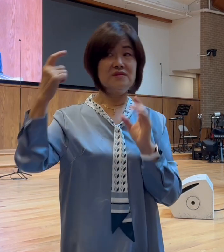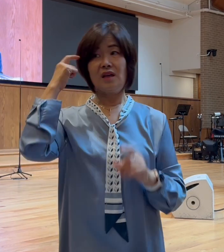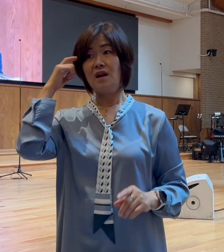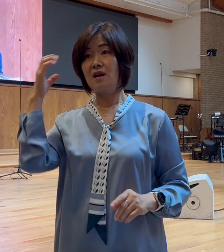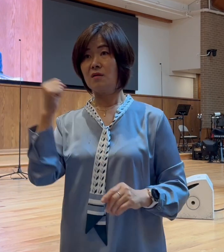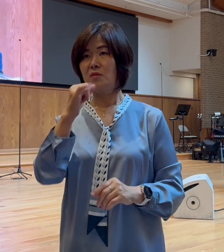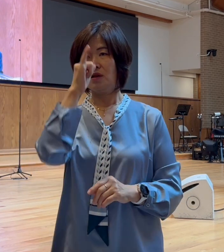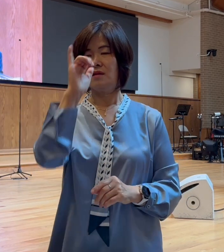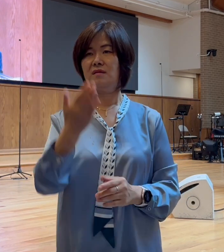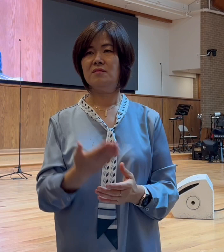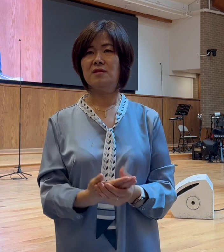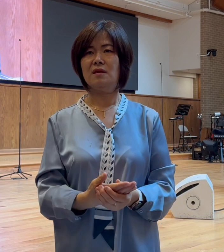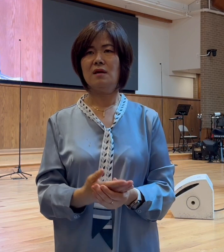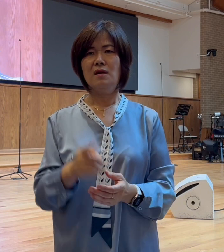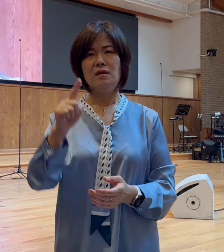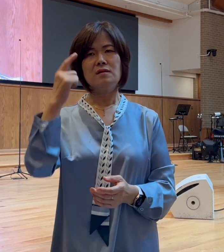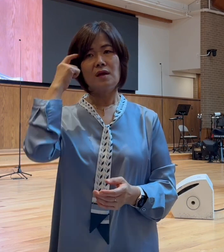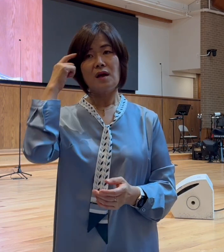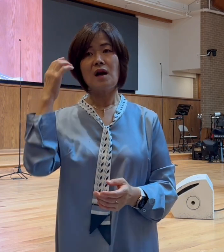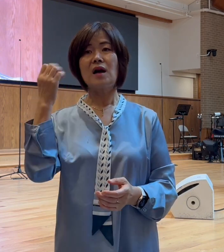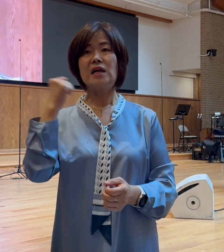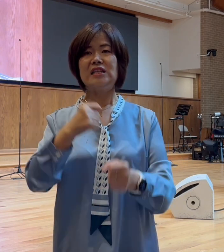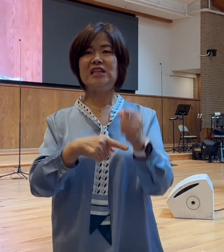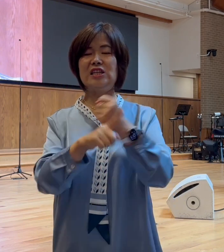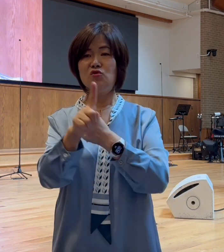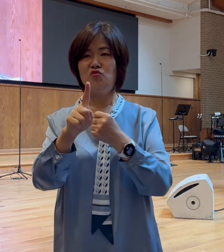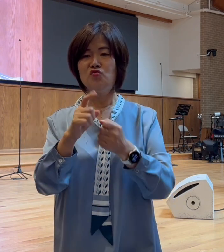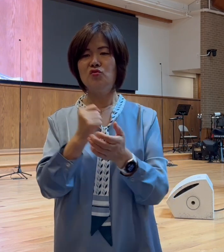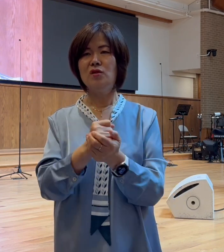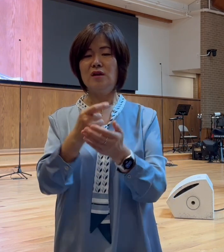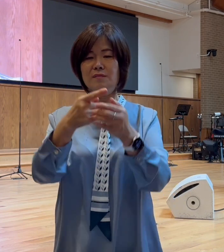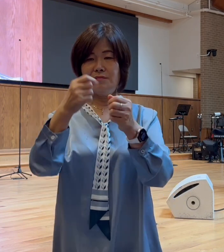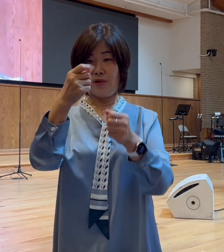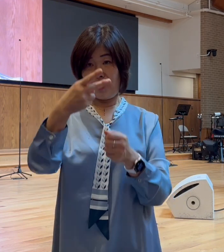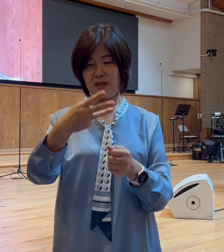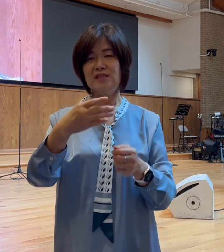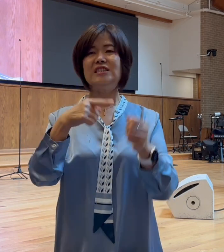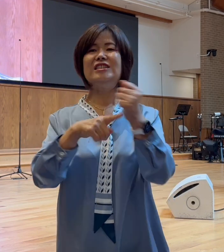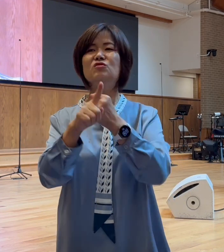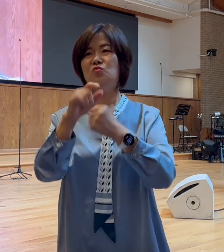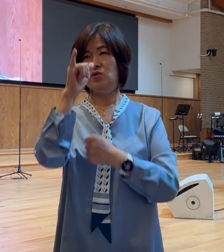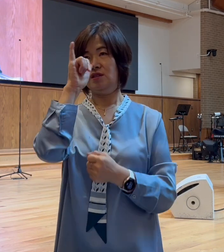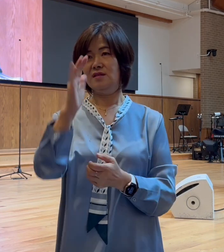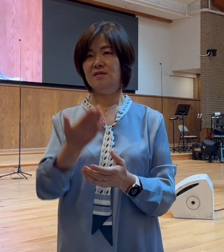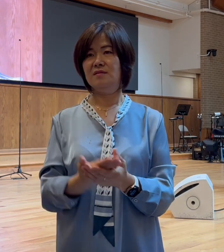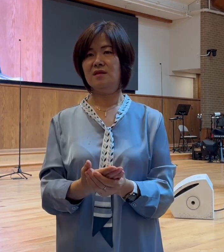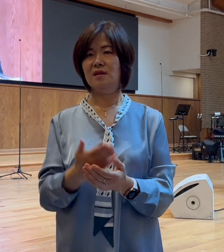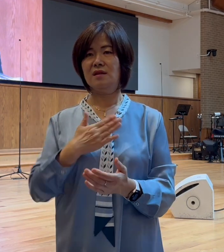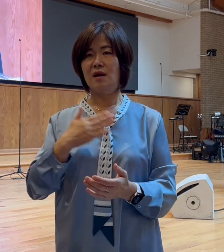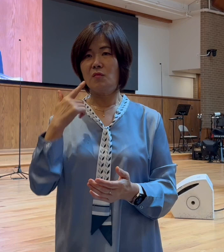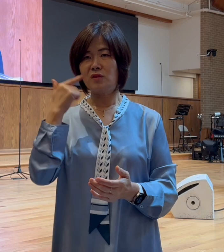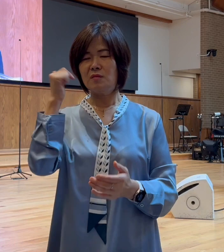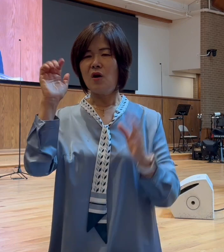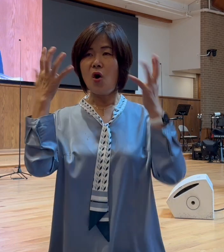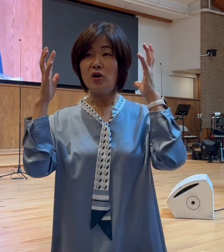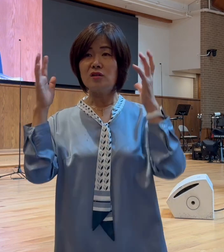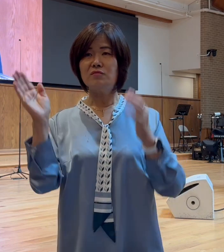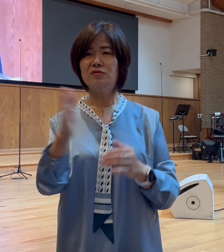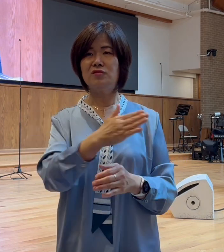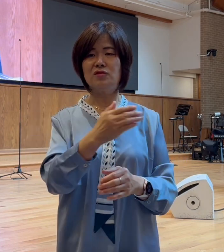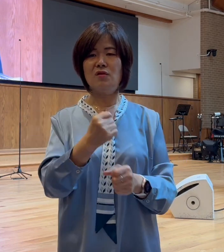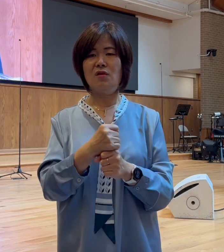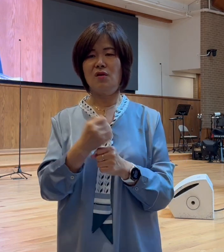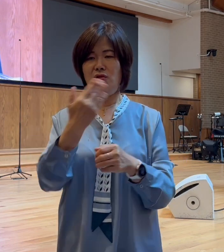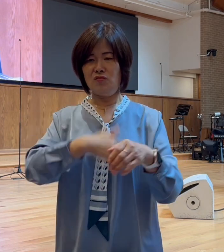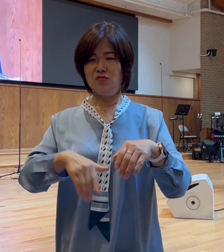생각을 했습니다. 이렇게 생각한 데에는 제게 몇 가지 이유가 있습니다. 저는 이제 어려서 저의